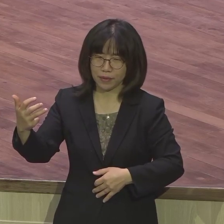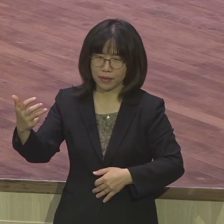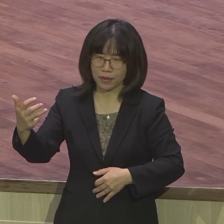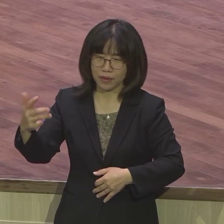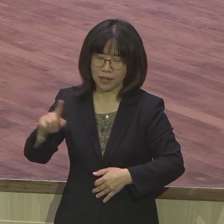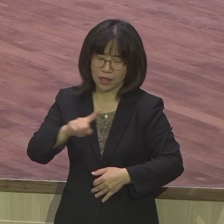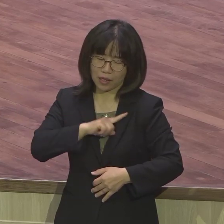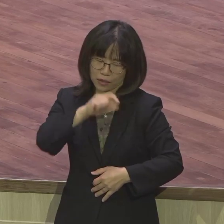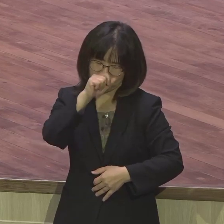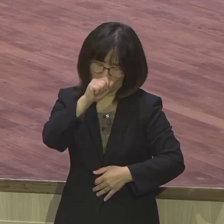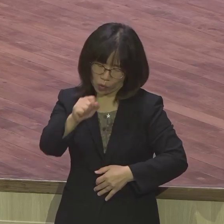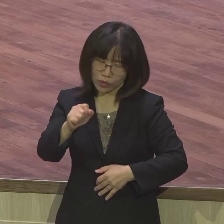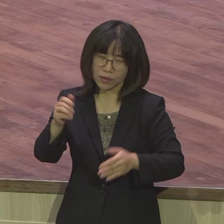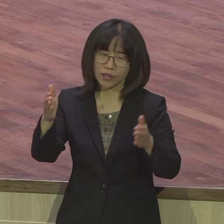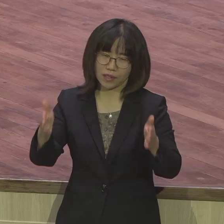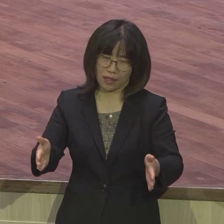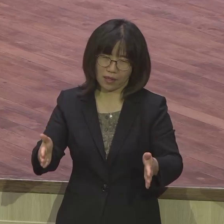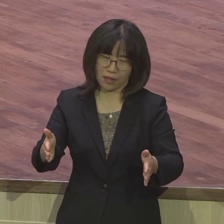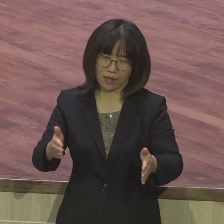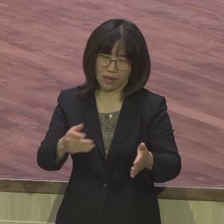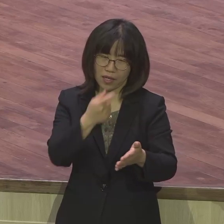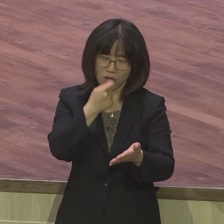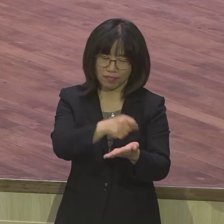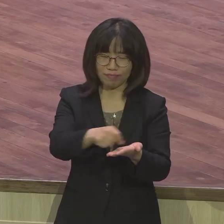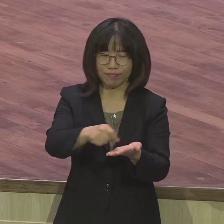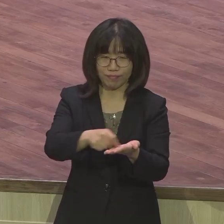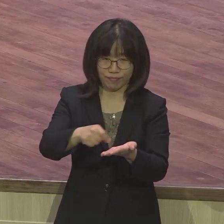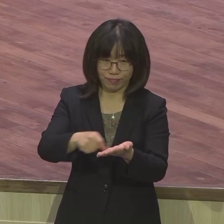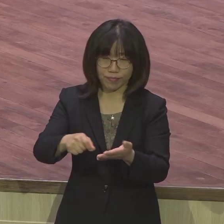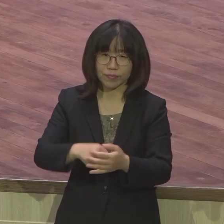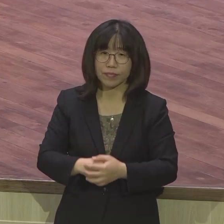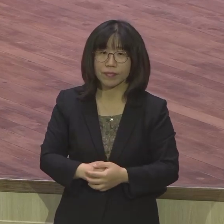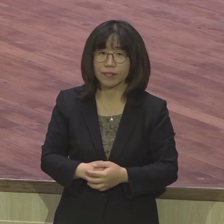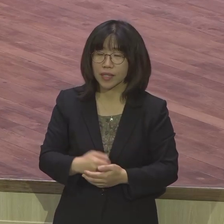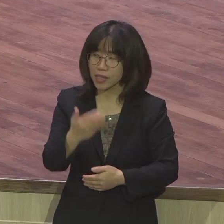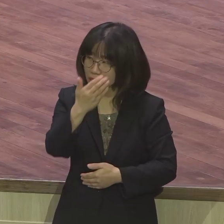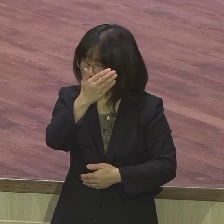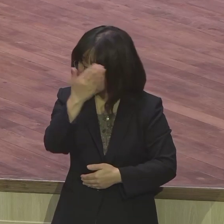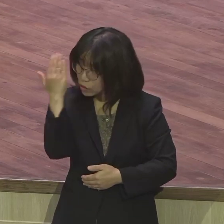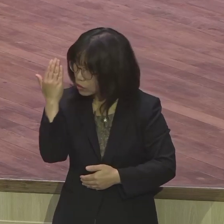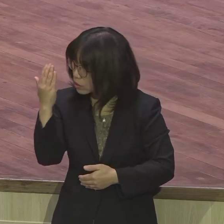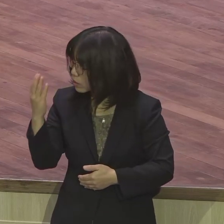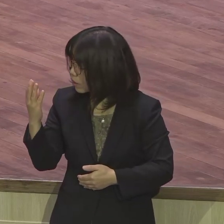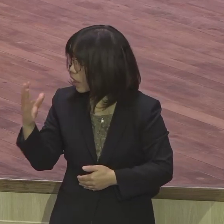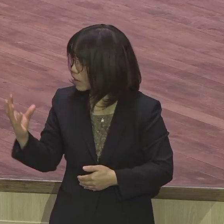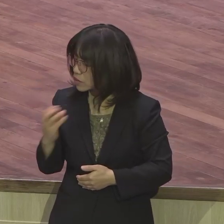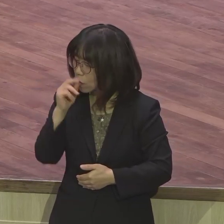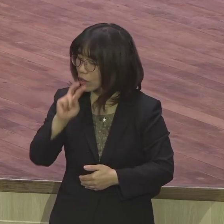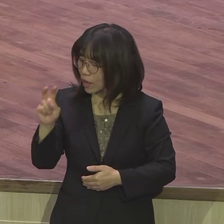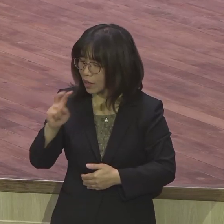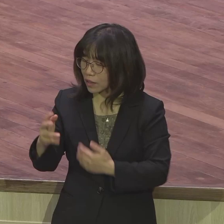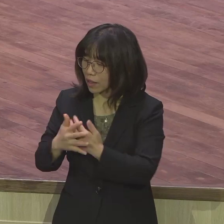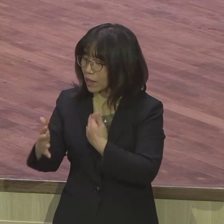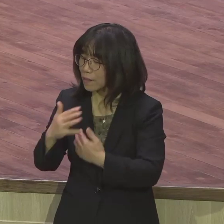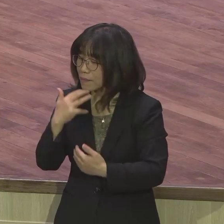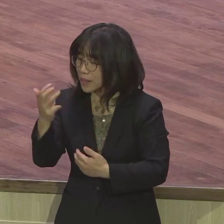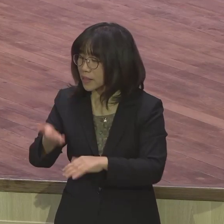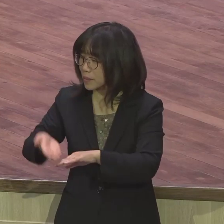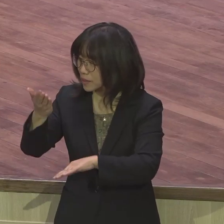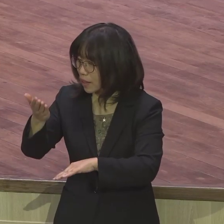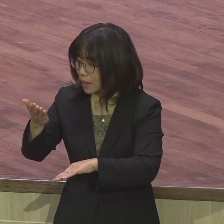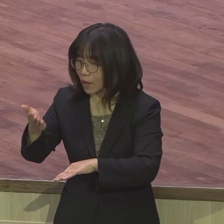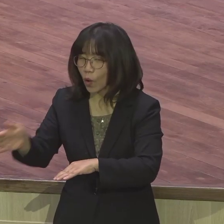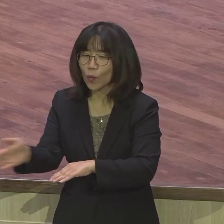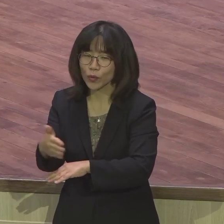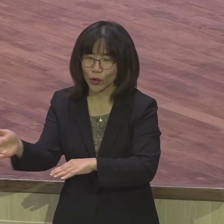가장 전성기였다고 얘기하잖아요. 그럼 우리 한나 성가대 분들 80 넘은 분이 있어요? 없지요?